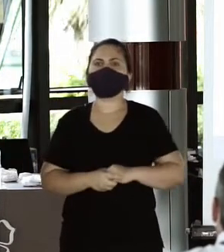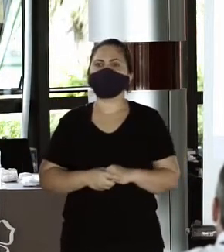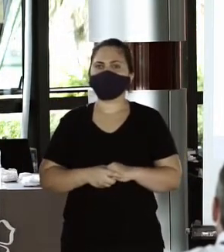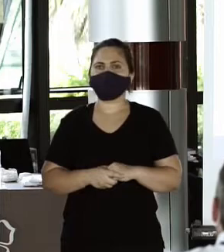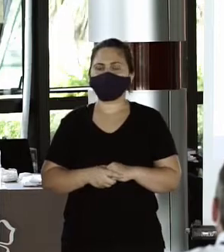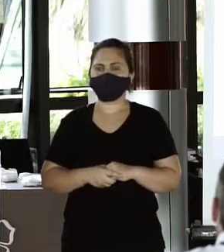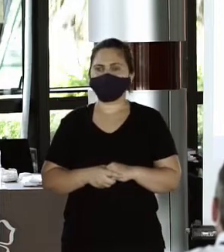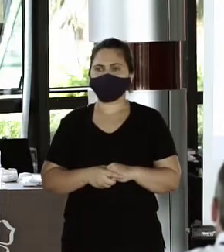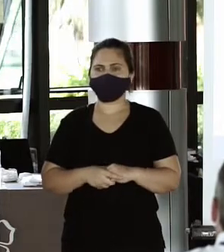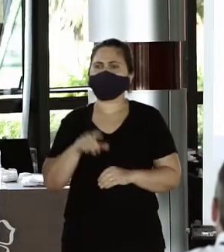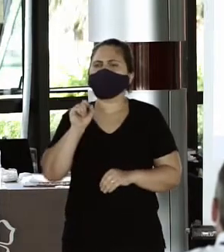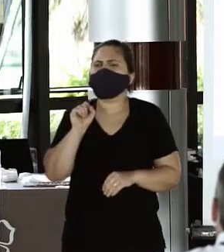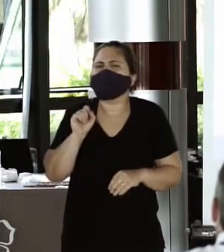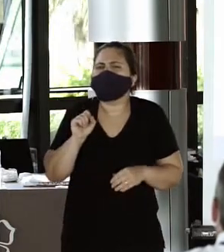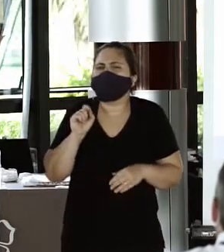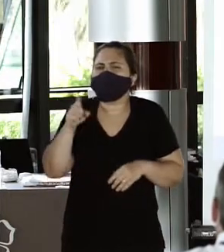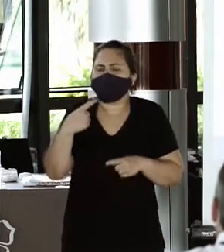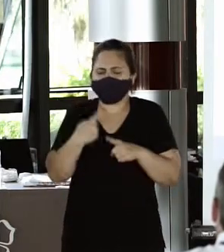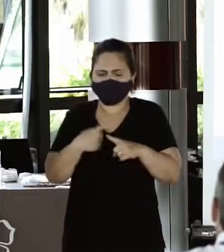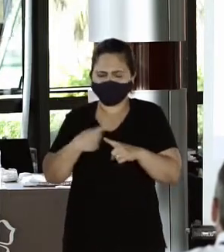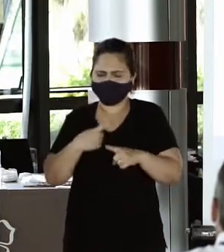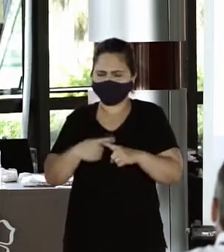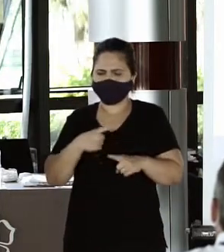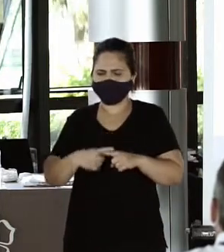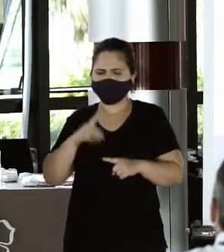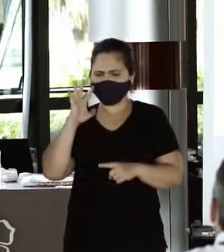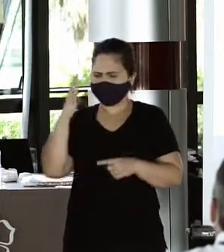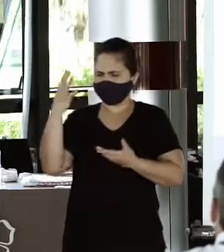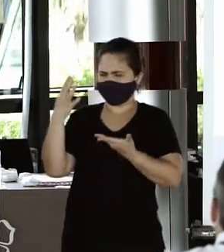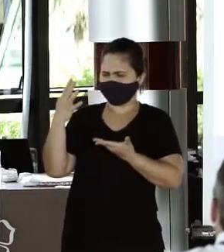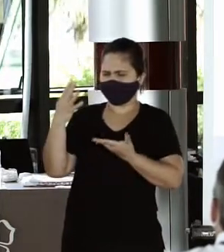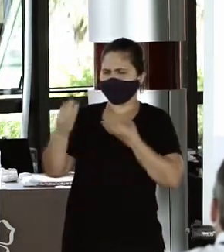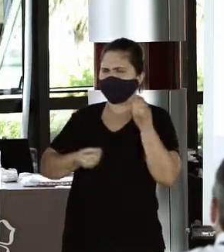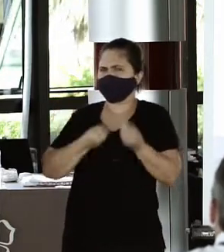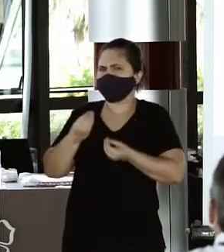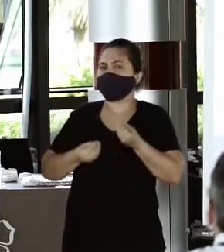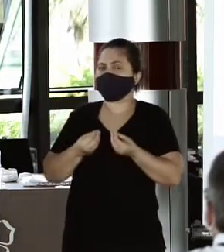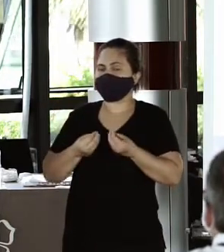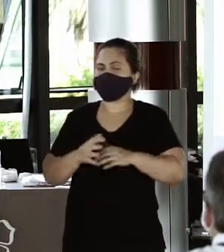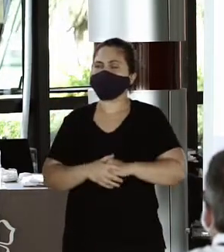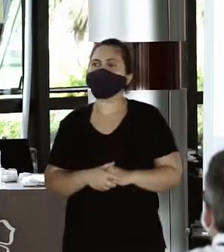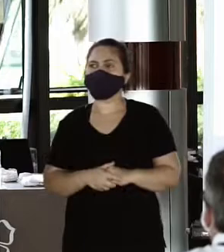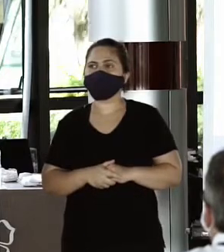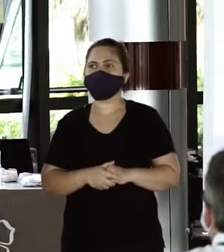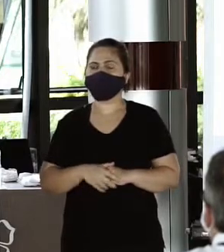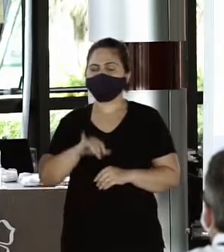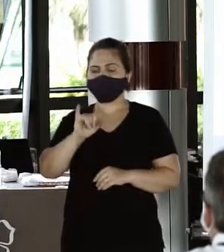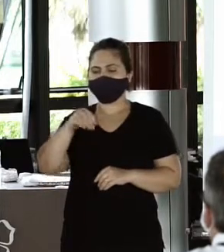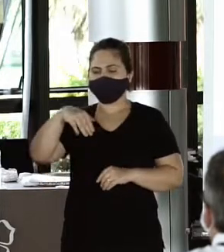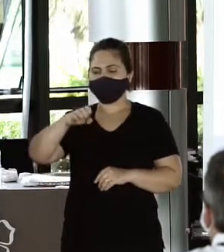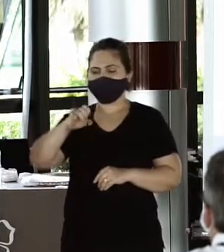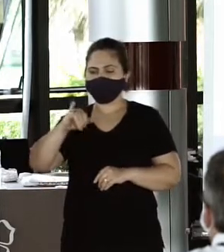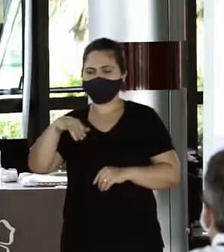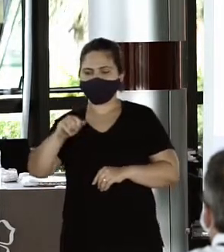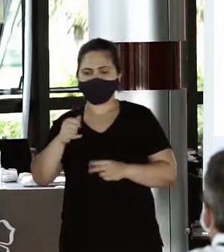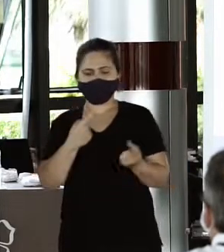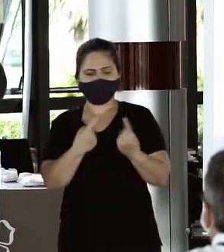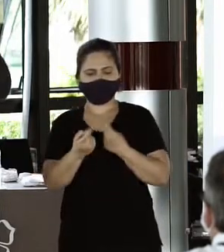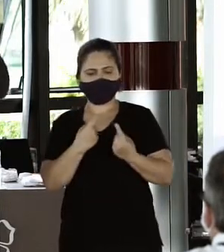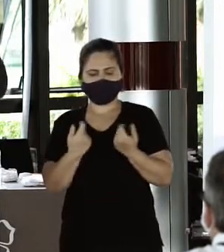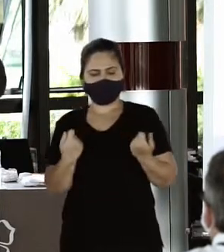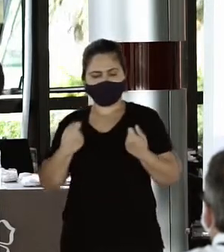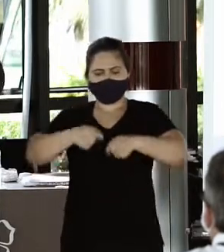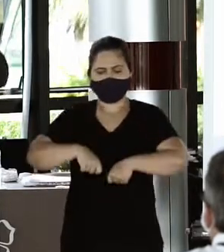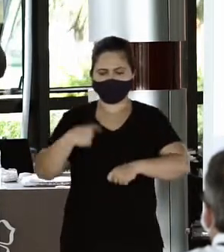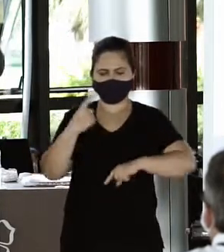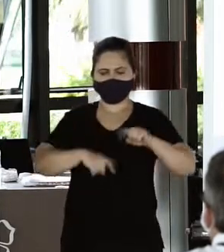Tá? Por que isso é decisivo? Vamos lá. A emissividade, pessoal, está relacionada à capacidade